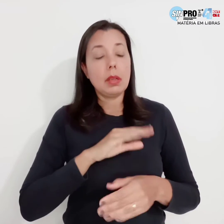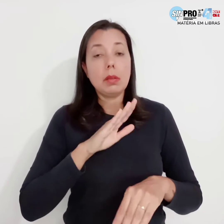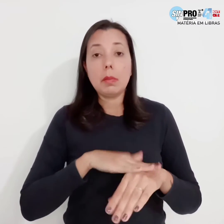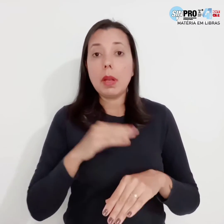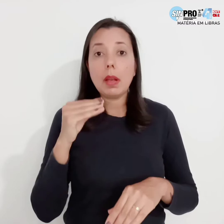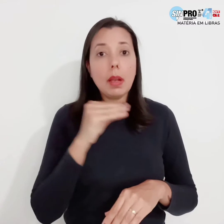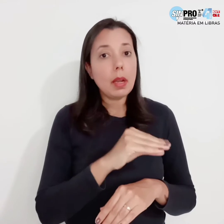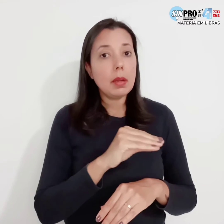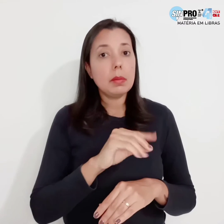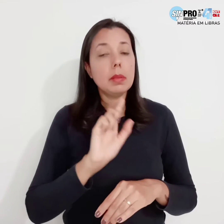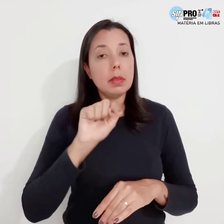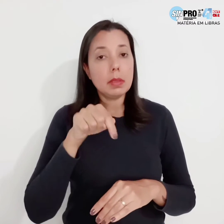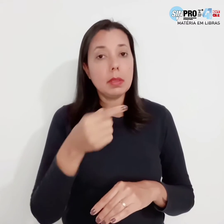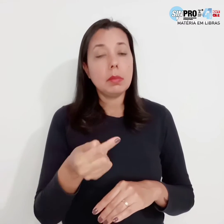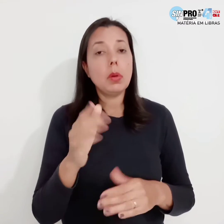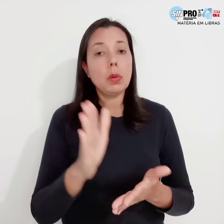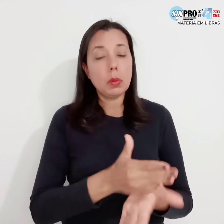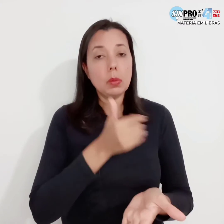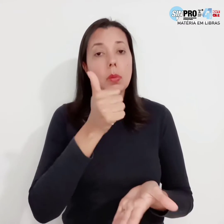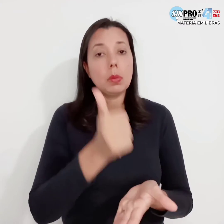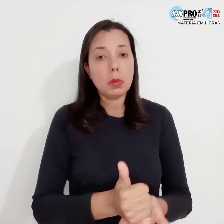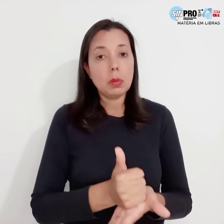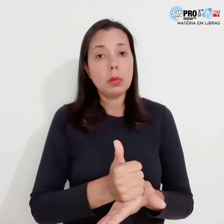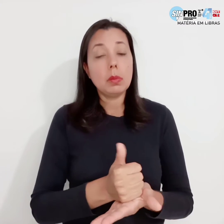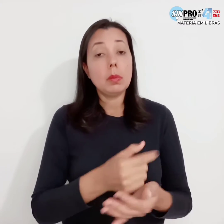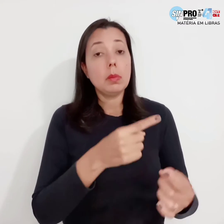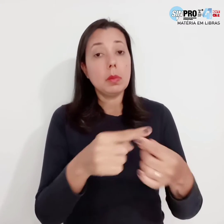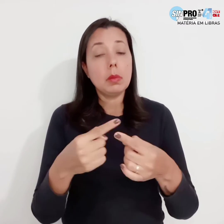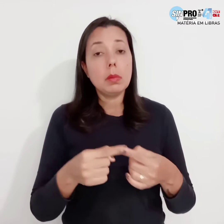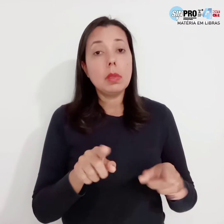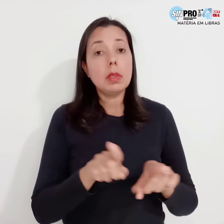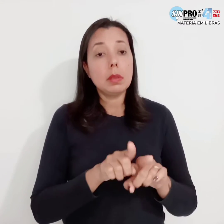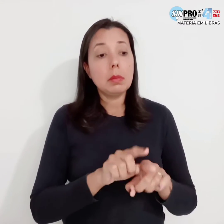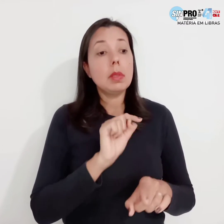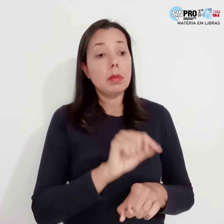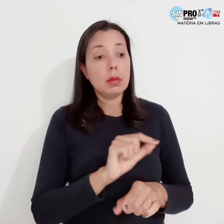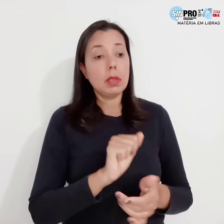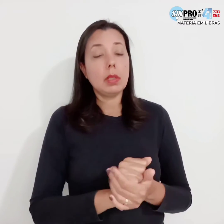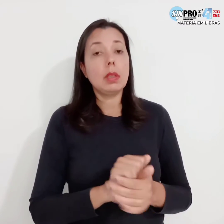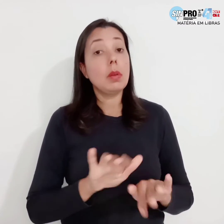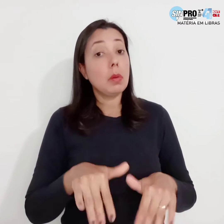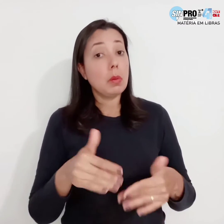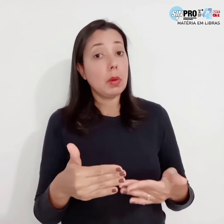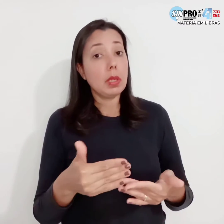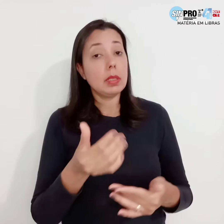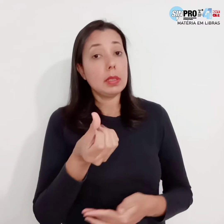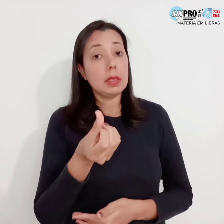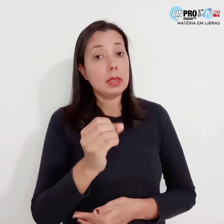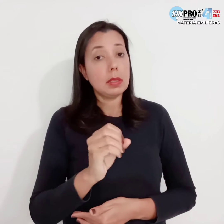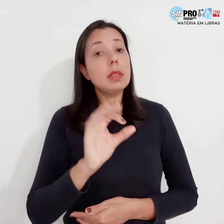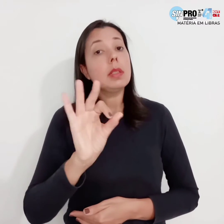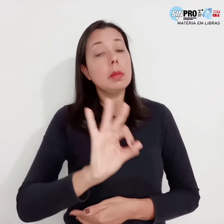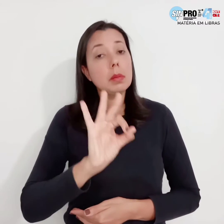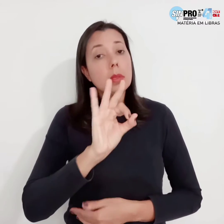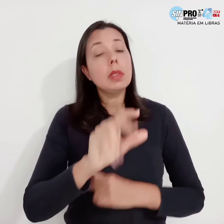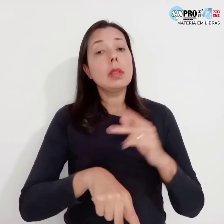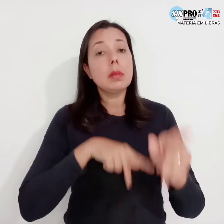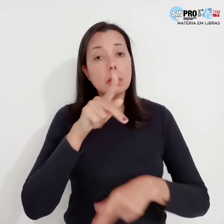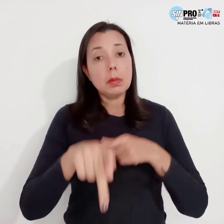imediatamente após o golpe. E por causa dele, quase 60% da população